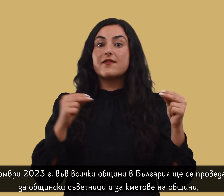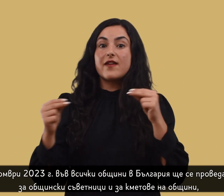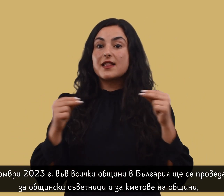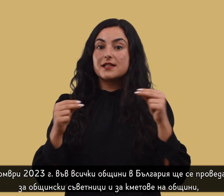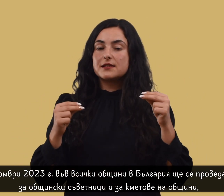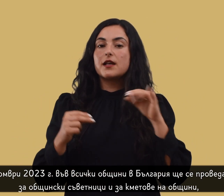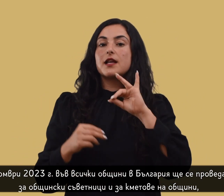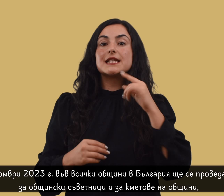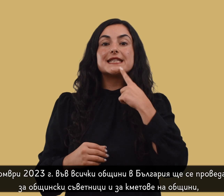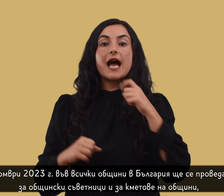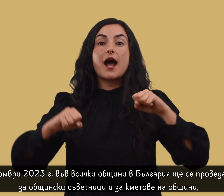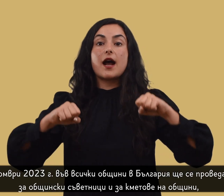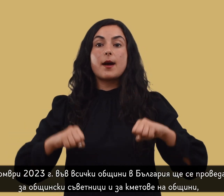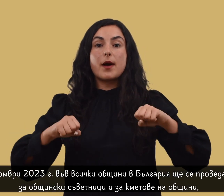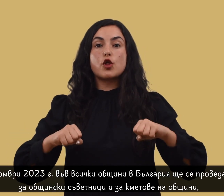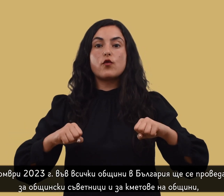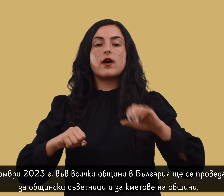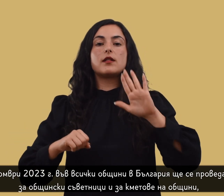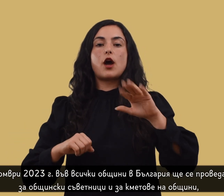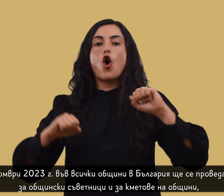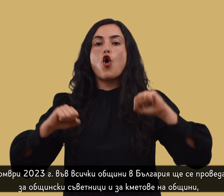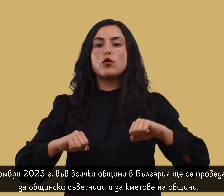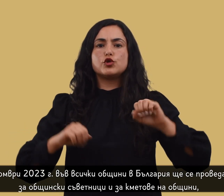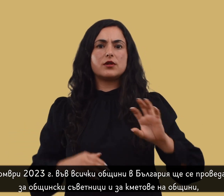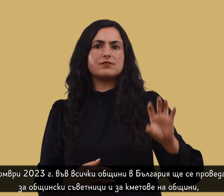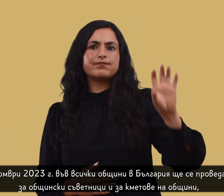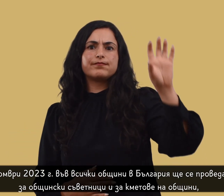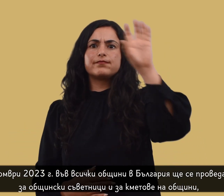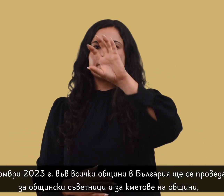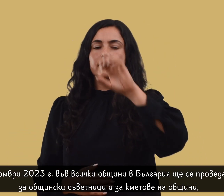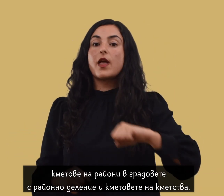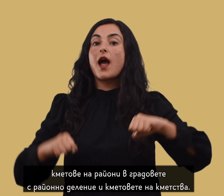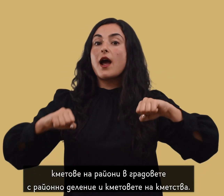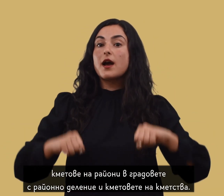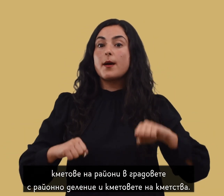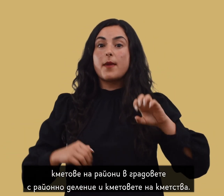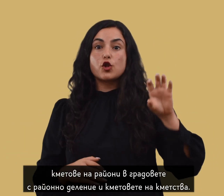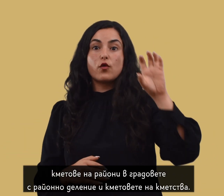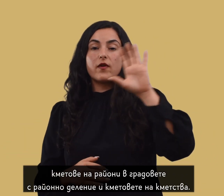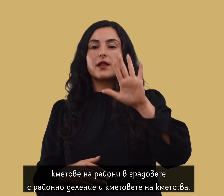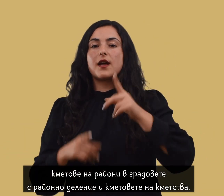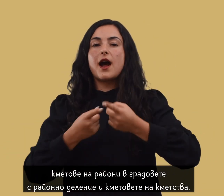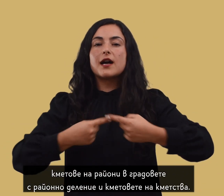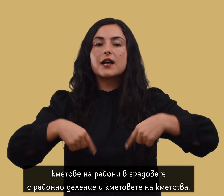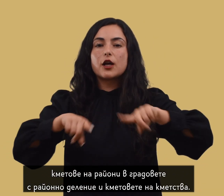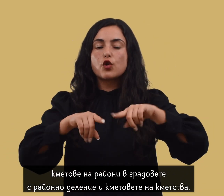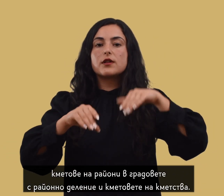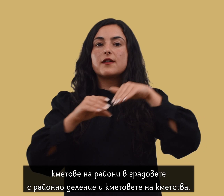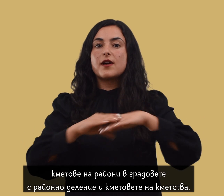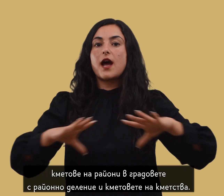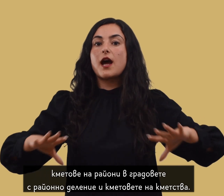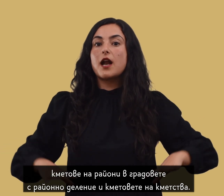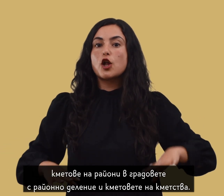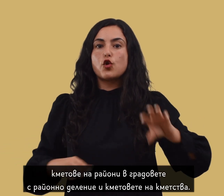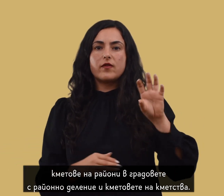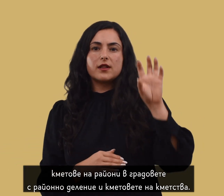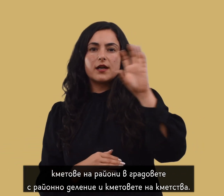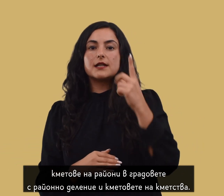съветници и за кметове на общини, кметове на райони в градовете с районно отделение